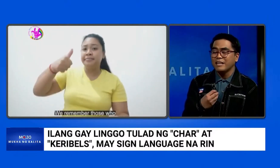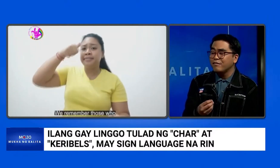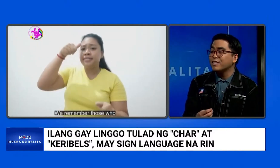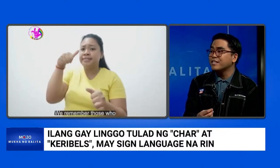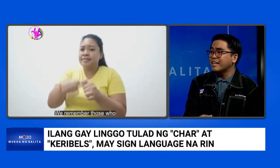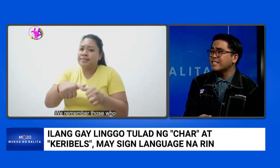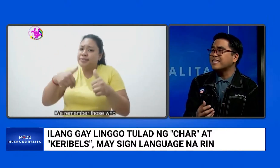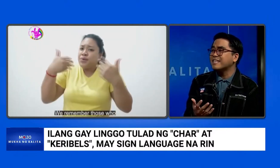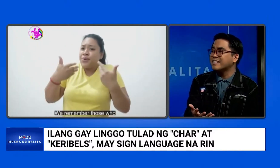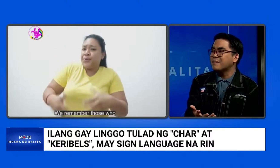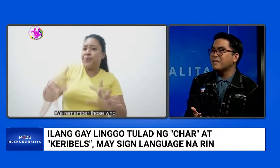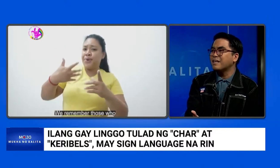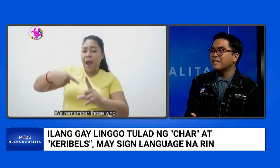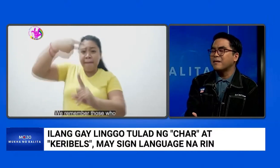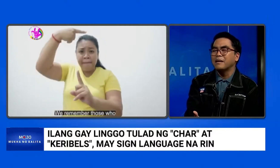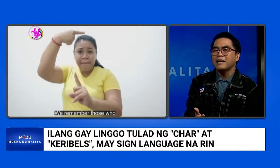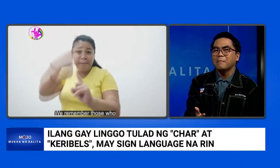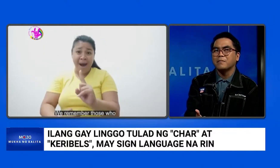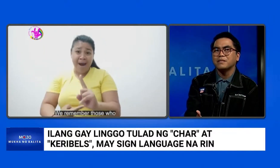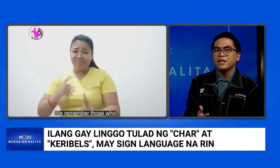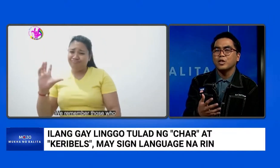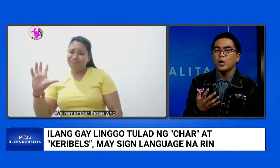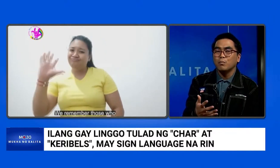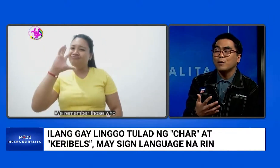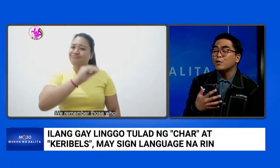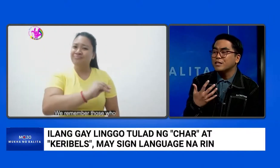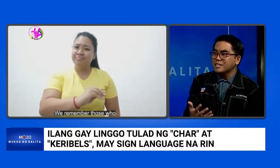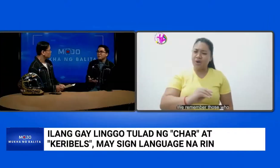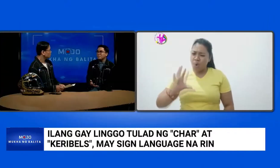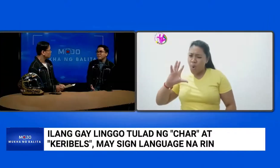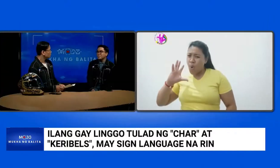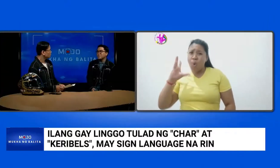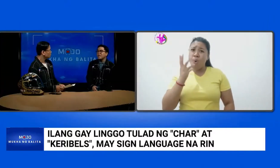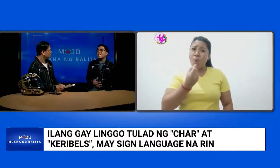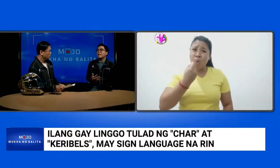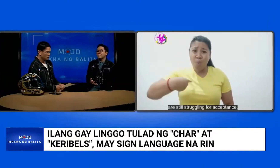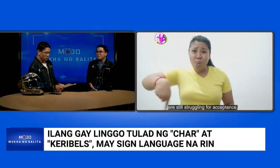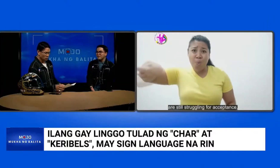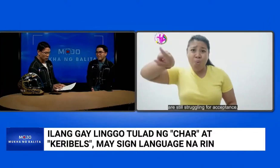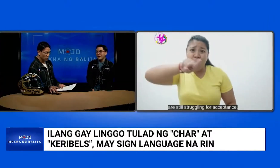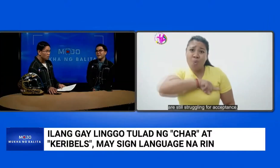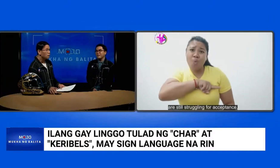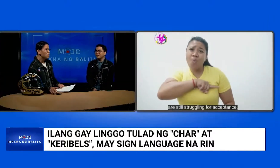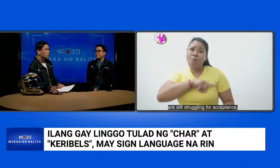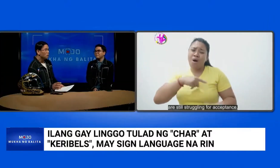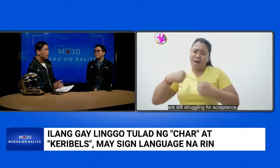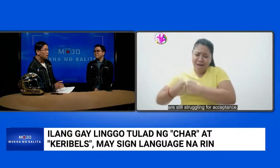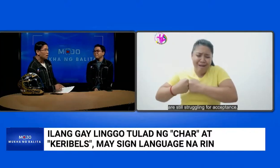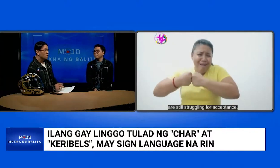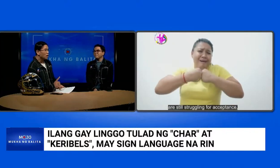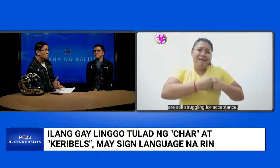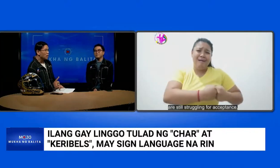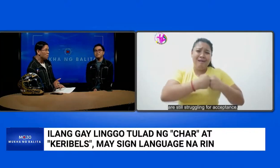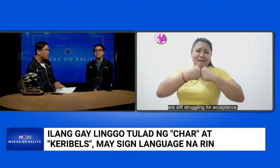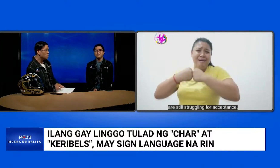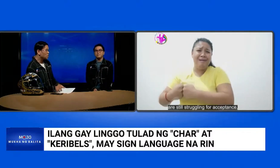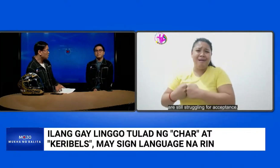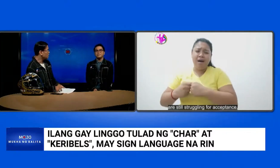ng stress. Kasi nga sabi nga nila, Pops, double yung discrimination na nararamdaman nila. Okay, RR, marami na ba sa deaf